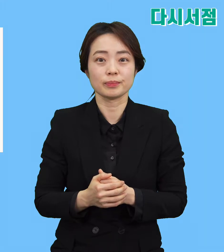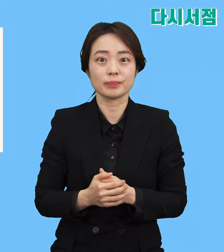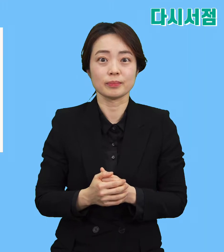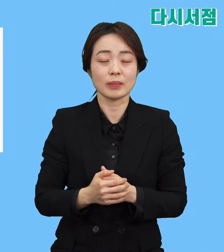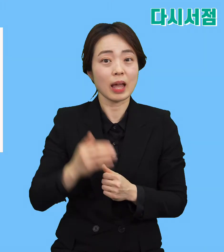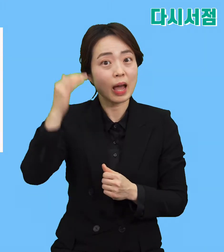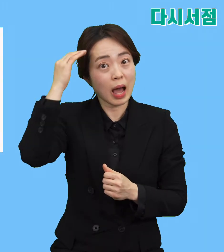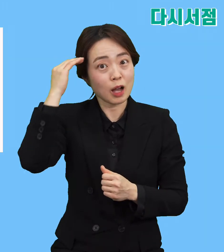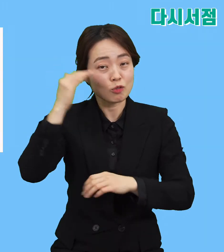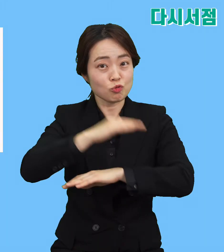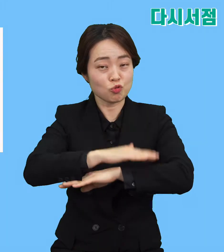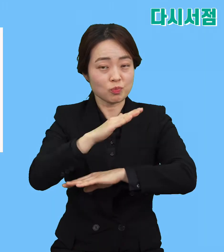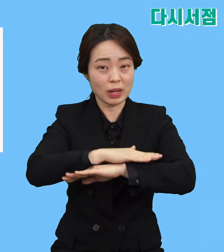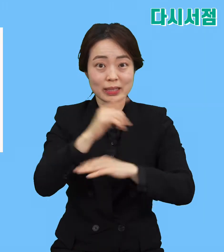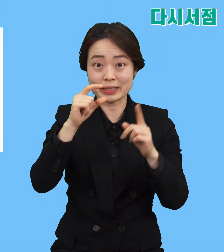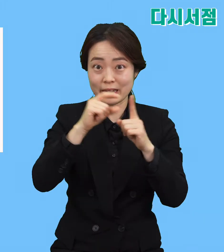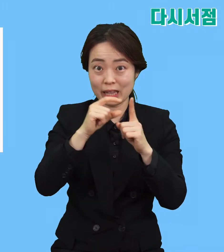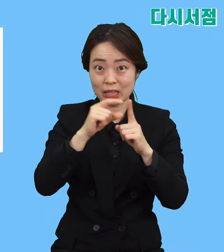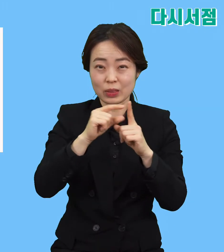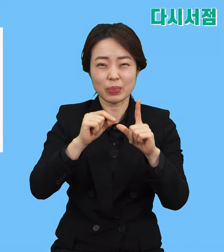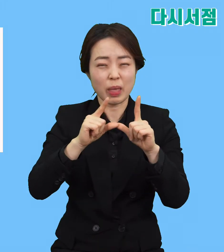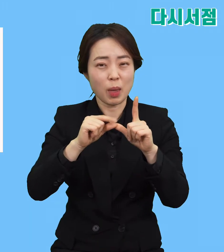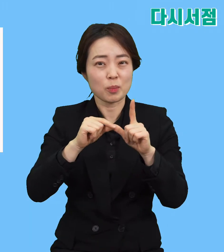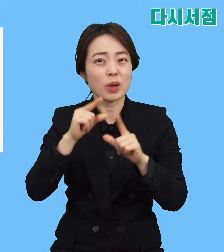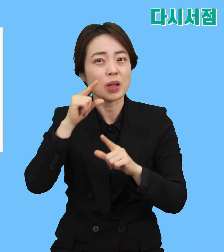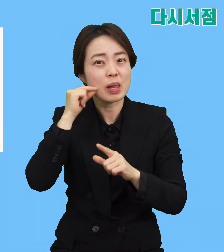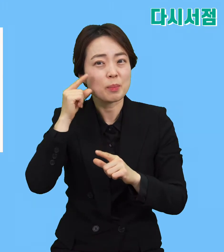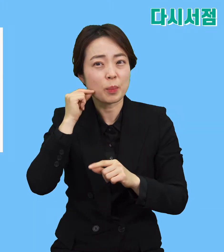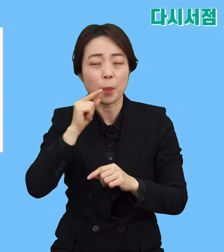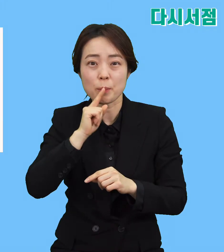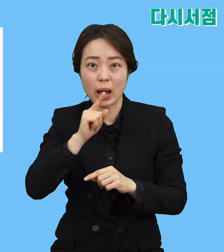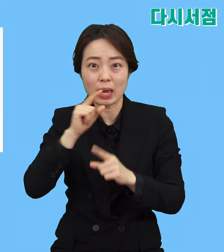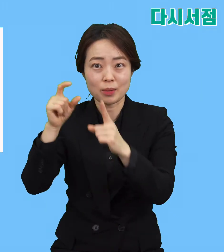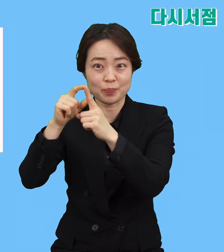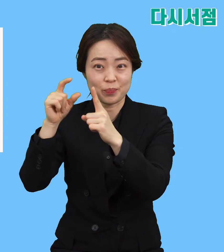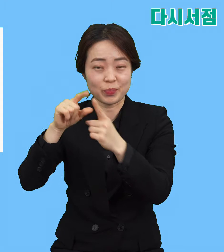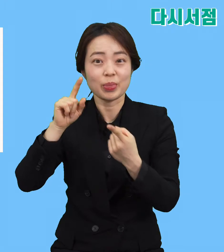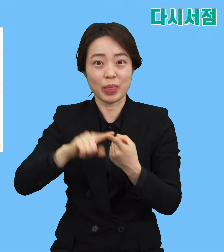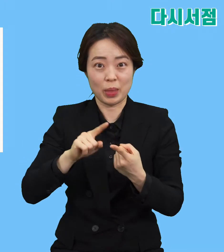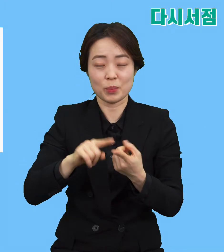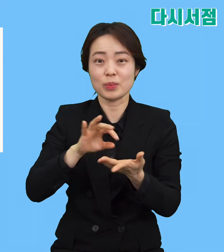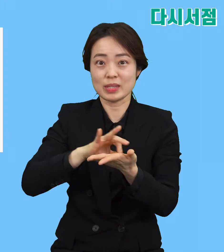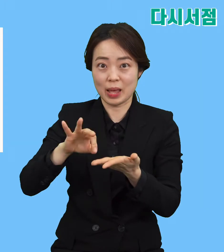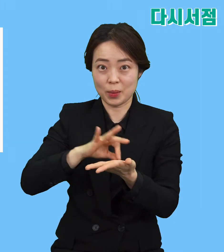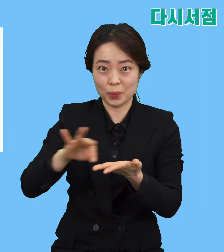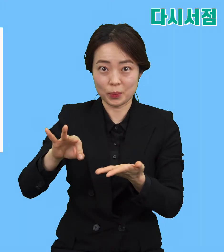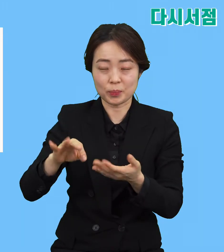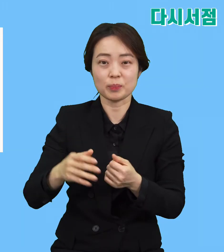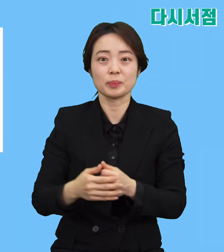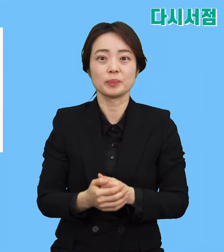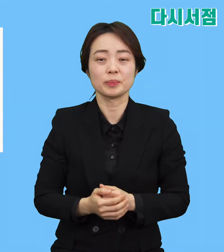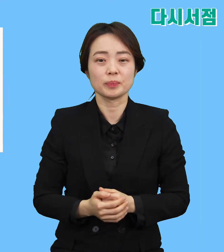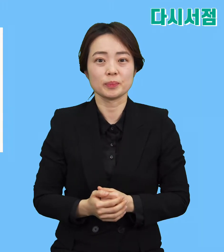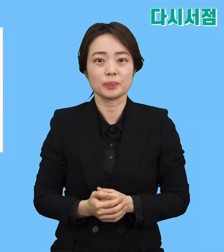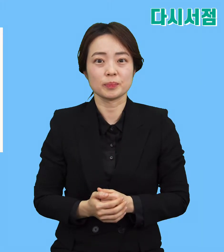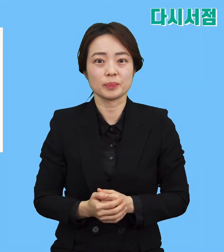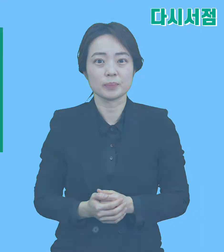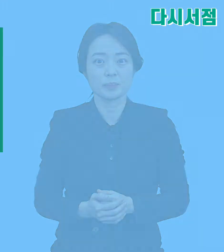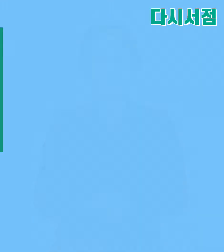참고로 우리나라 출판 용어의 경우 일본어에서 유래된 게 많은데 닷지판 역시 그중 하나입니다.